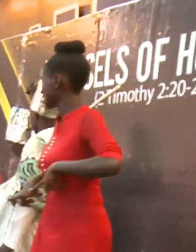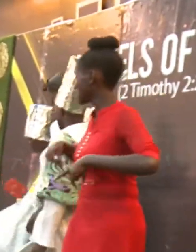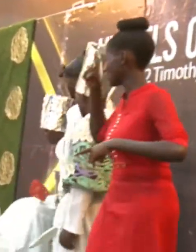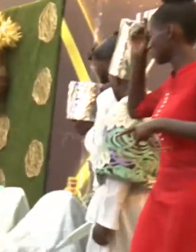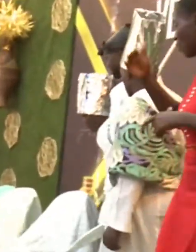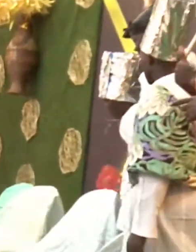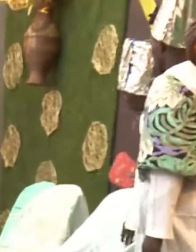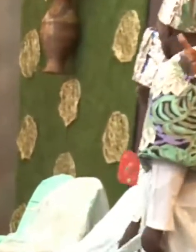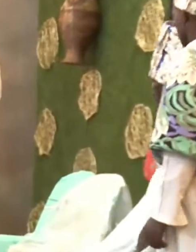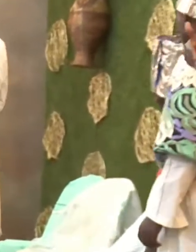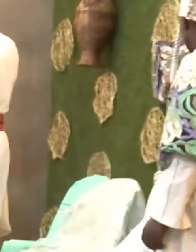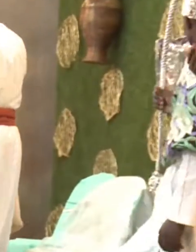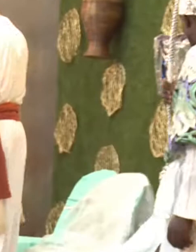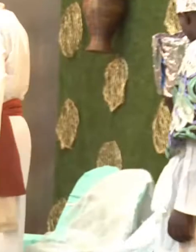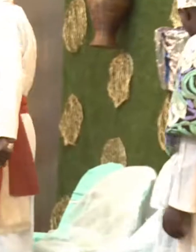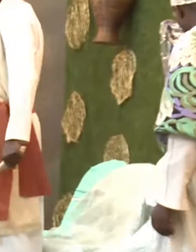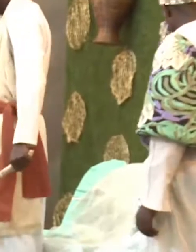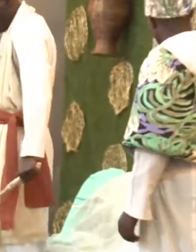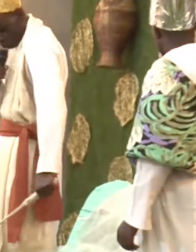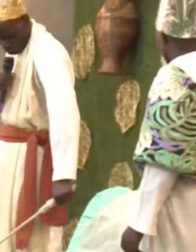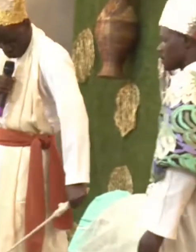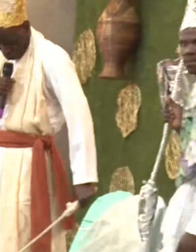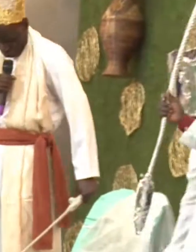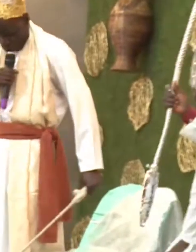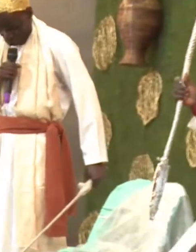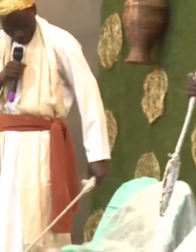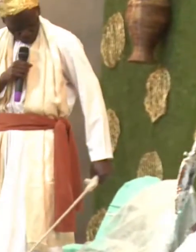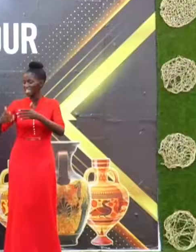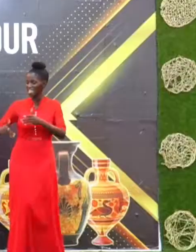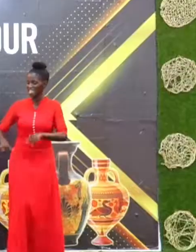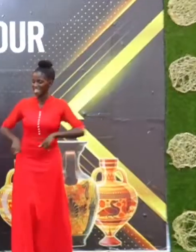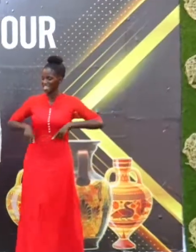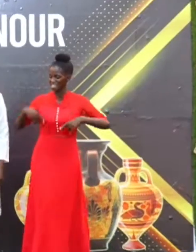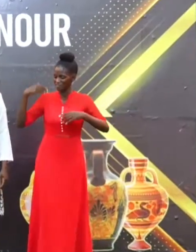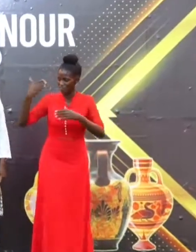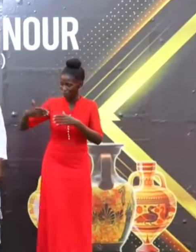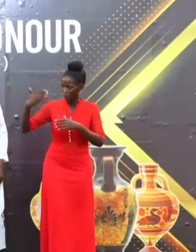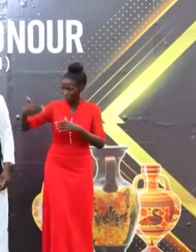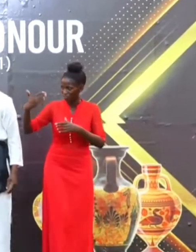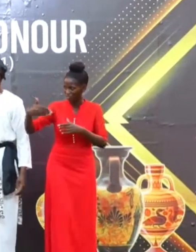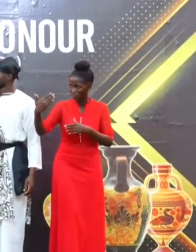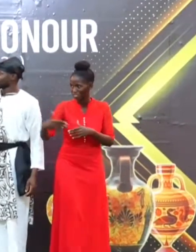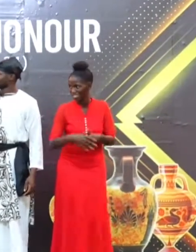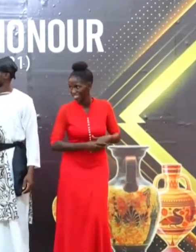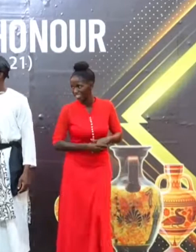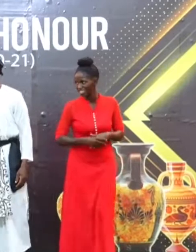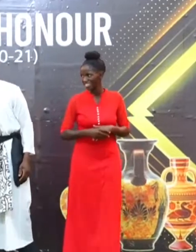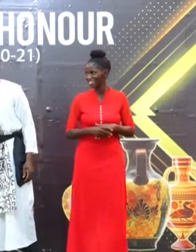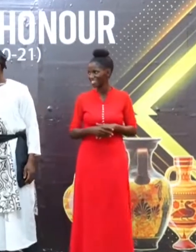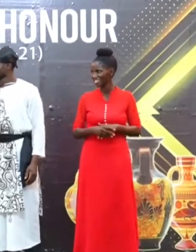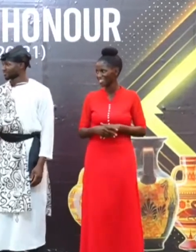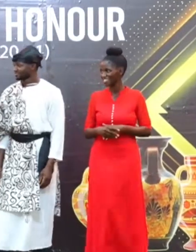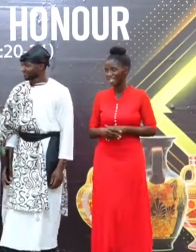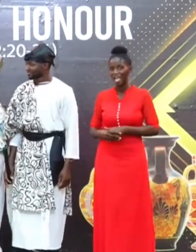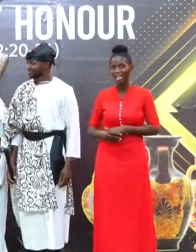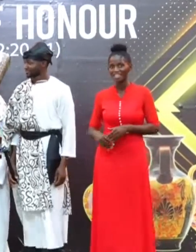akaswero obeera omulamu ddala nja kuba mulamu owangaalire ddala abakungu wanji